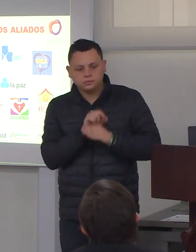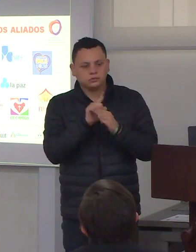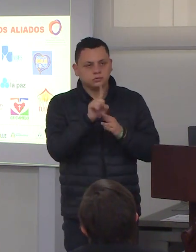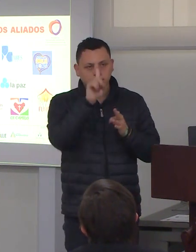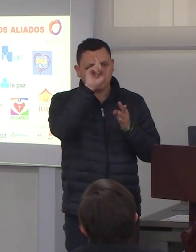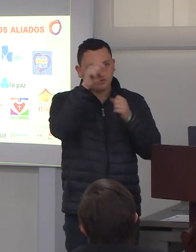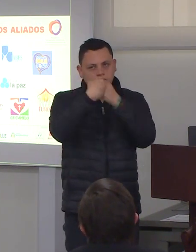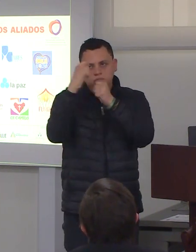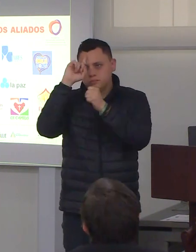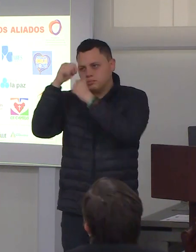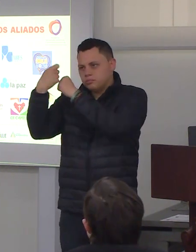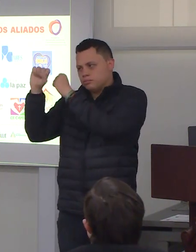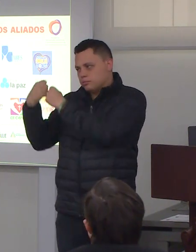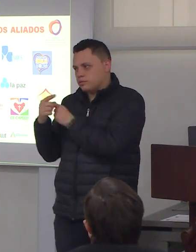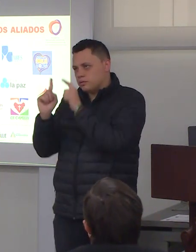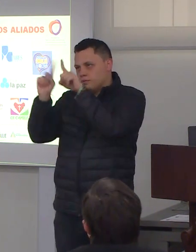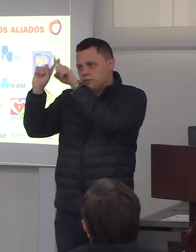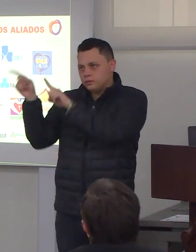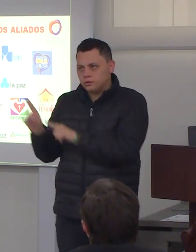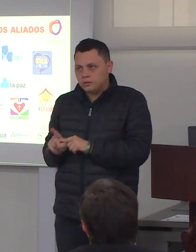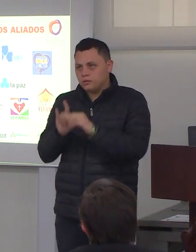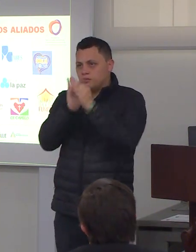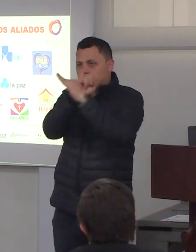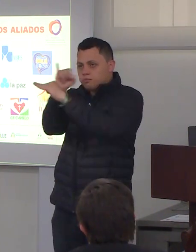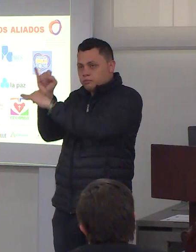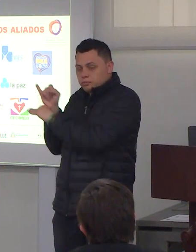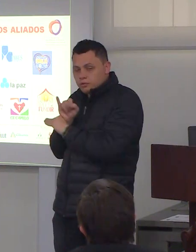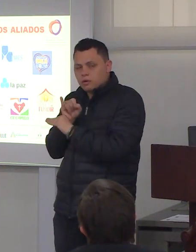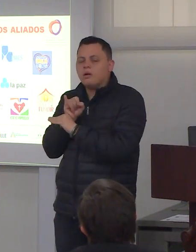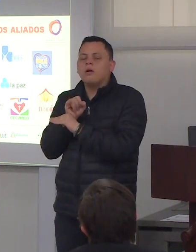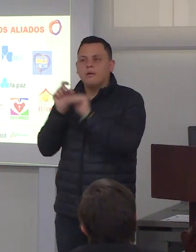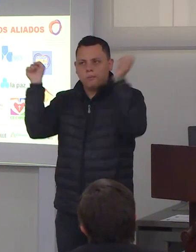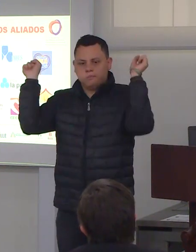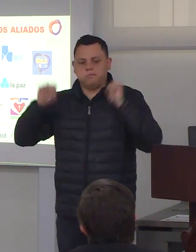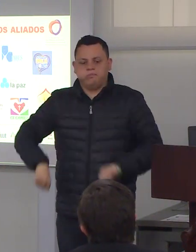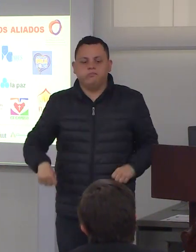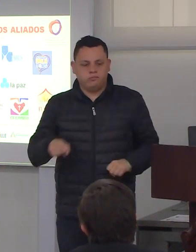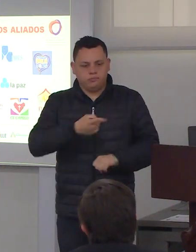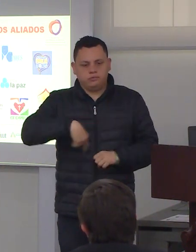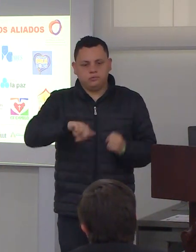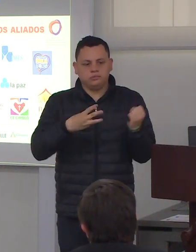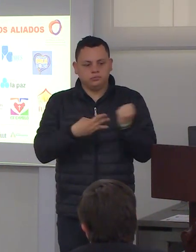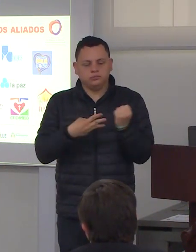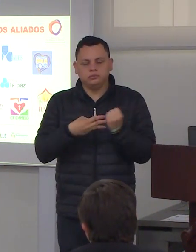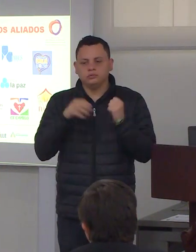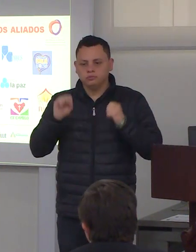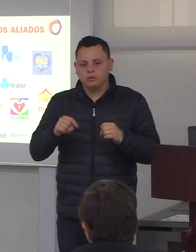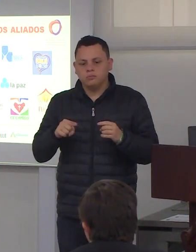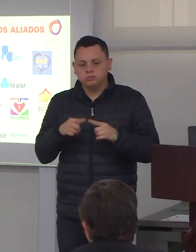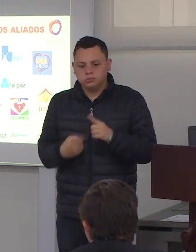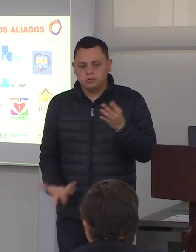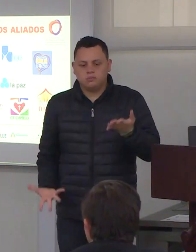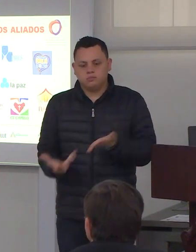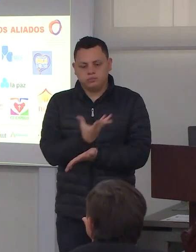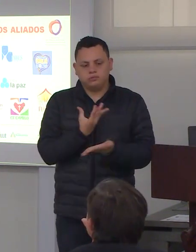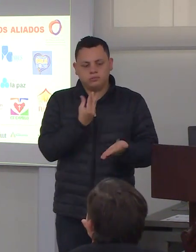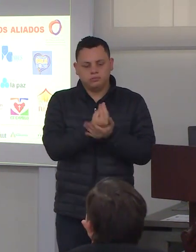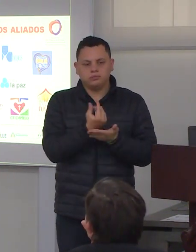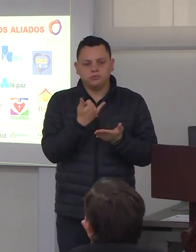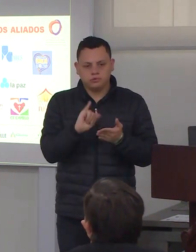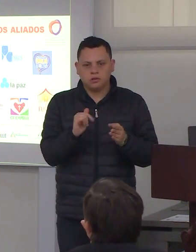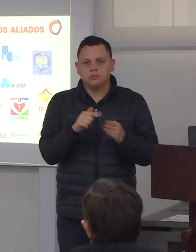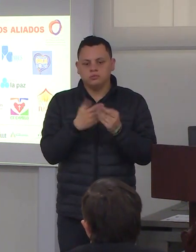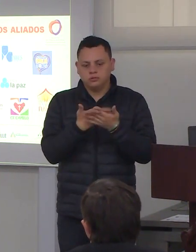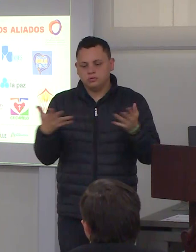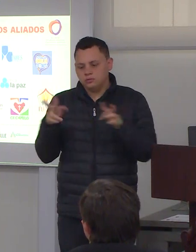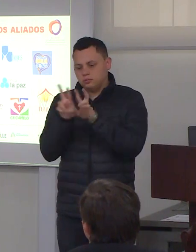alianzas que ha generado con las distintas instituciones le han permitido poder obtener los resultados que en este momento tenemos en